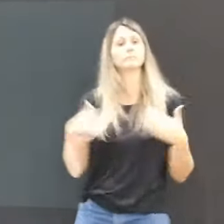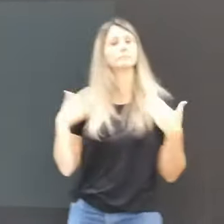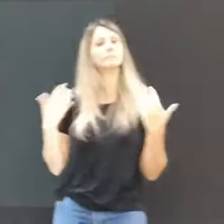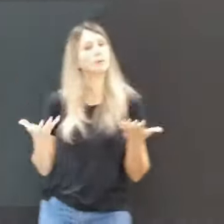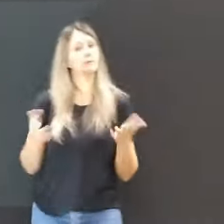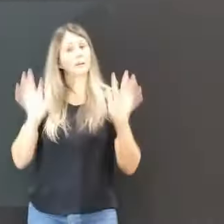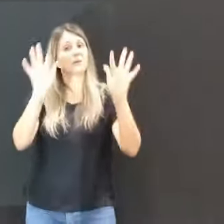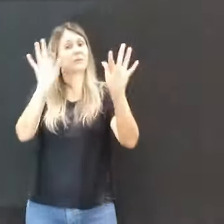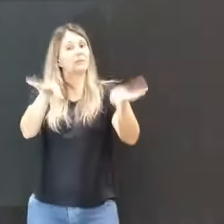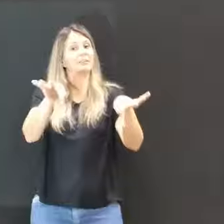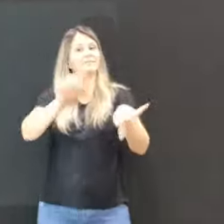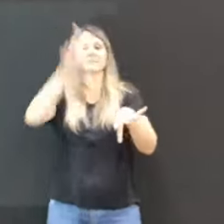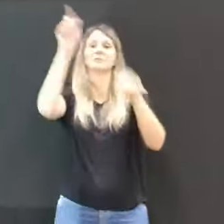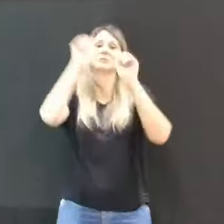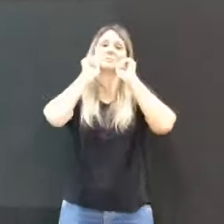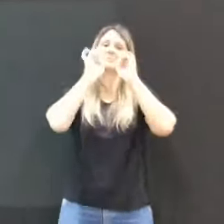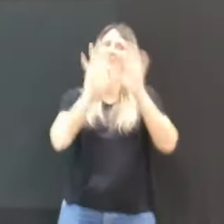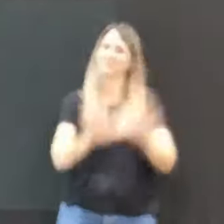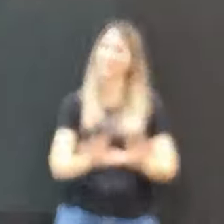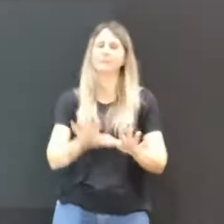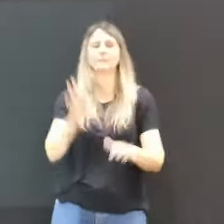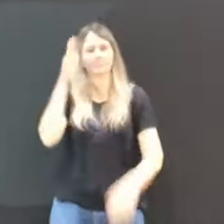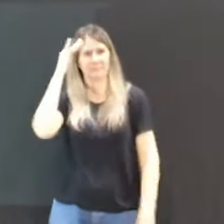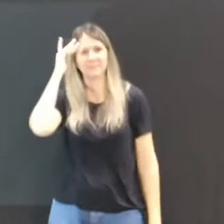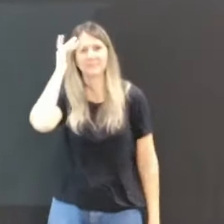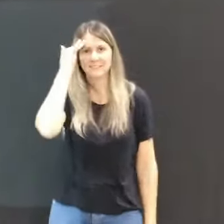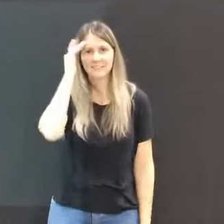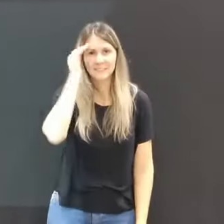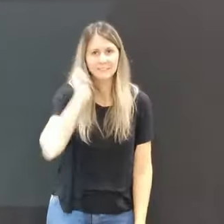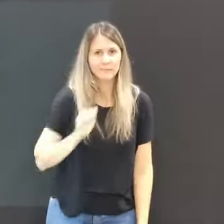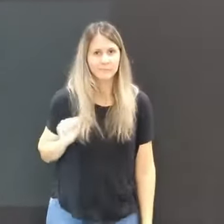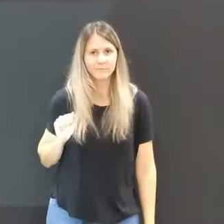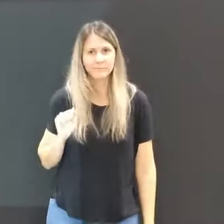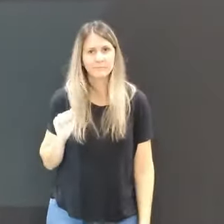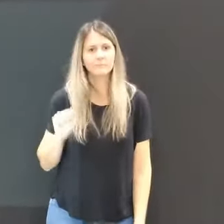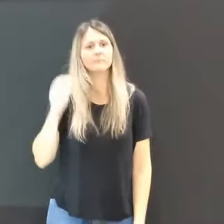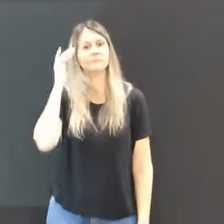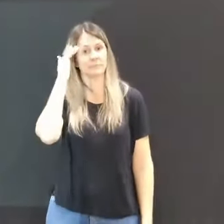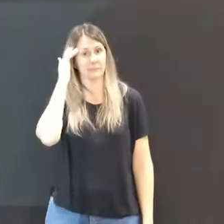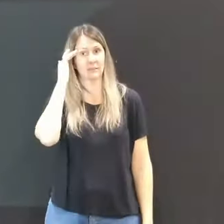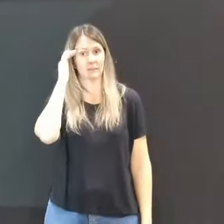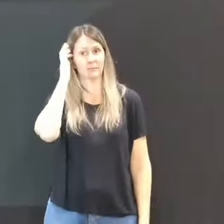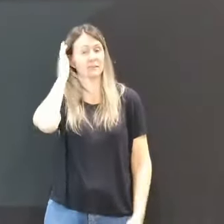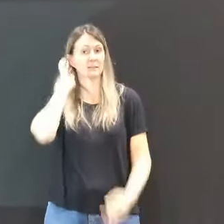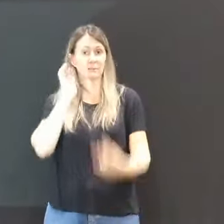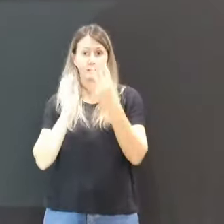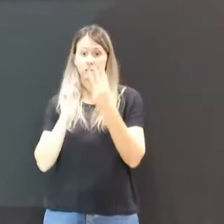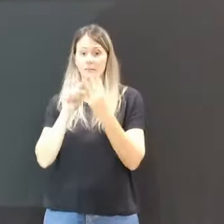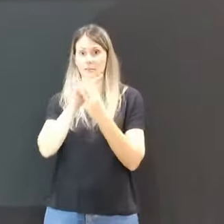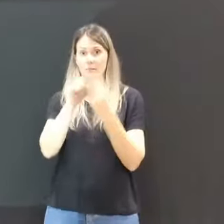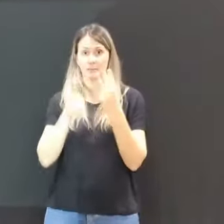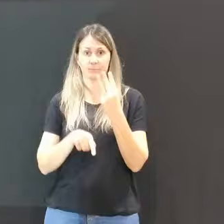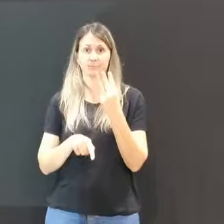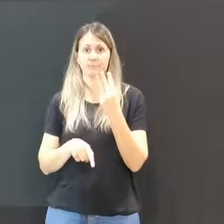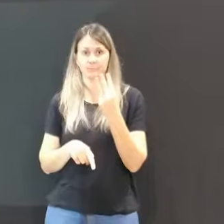Então, fim. Que Deus abençoe você. Você conseguiu entender? Você conseguiu entender o que